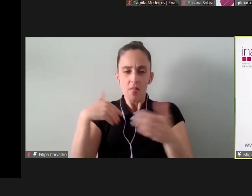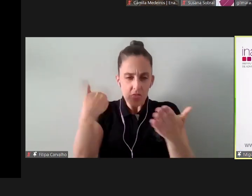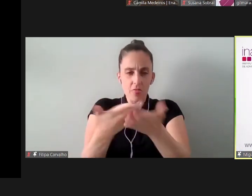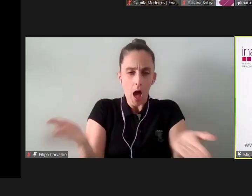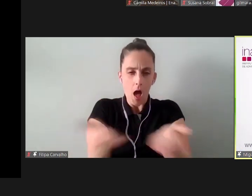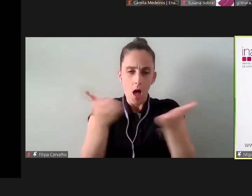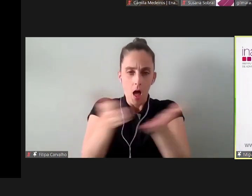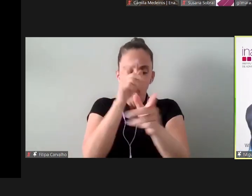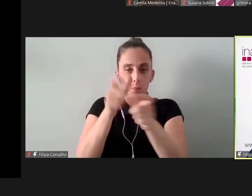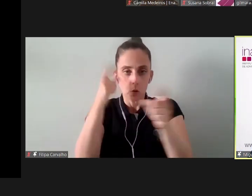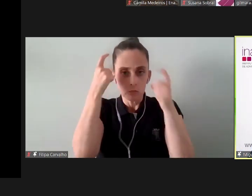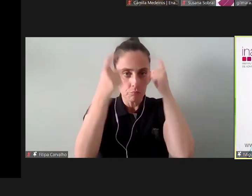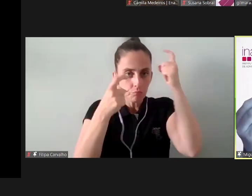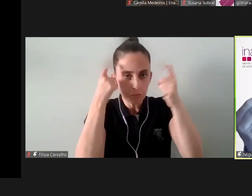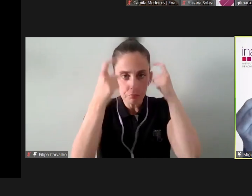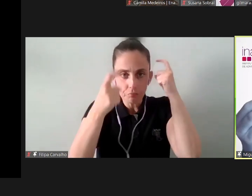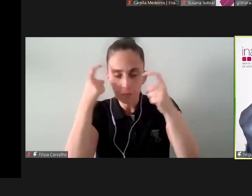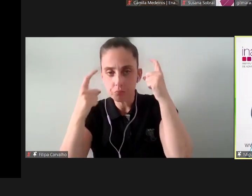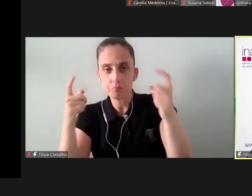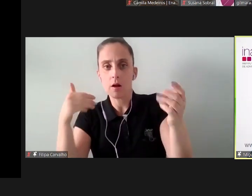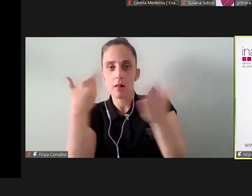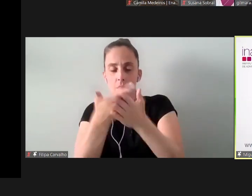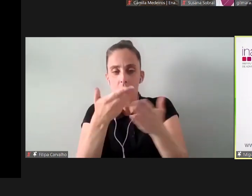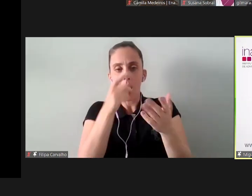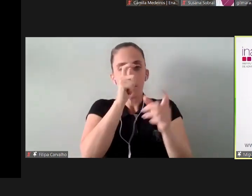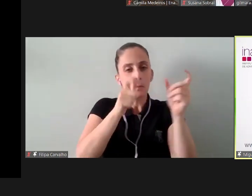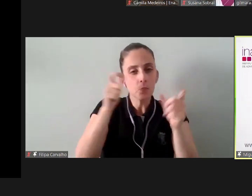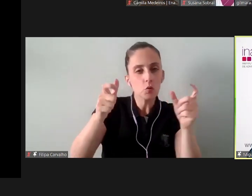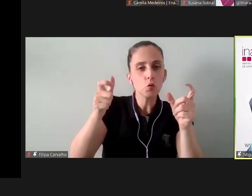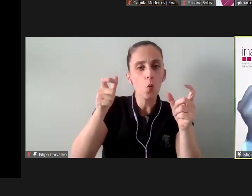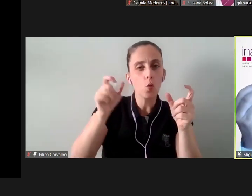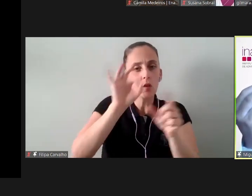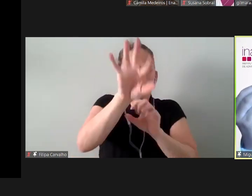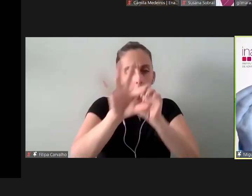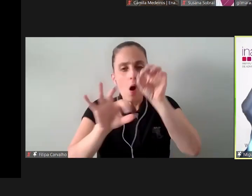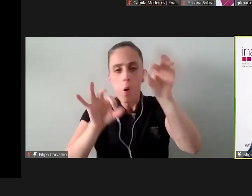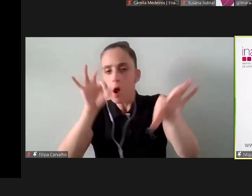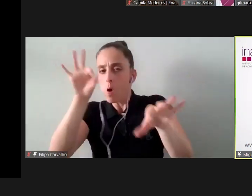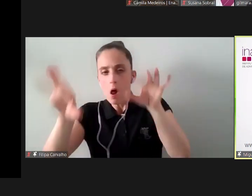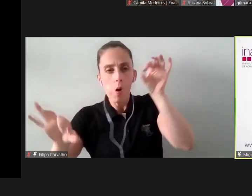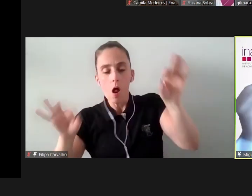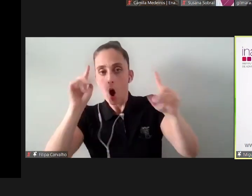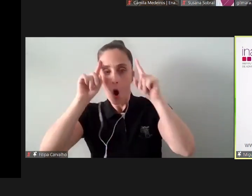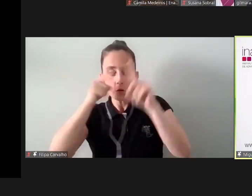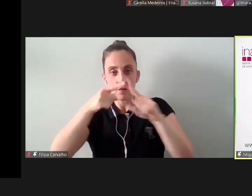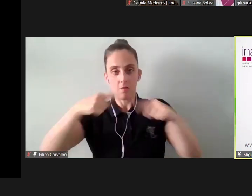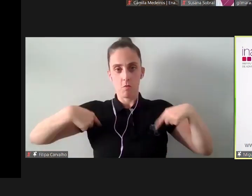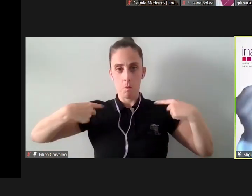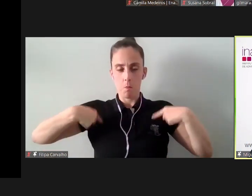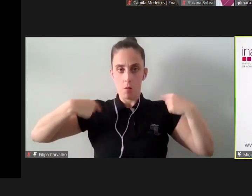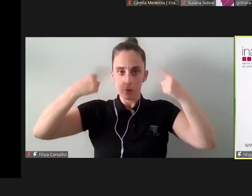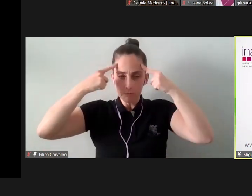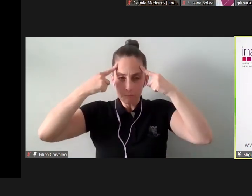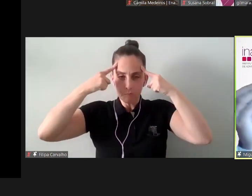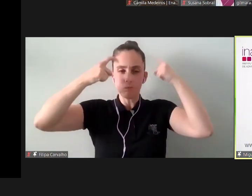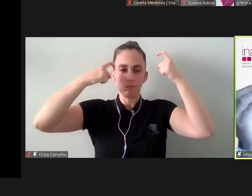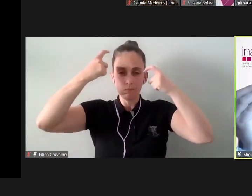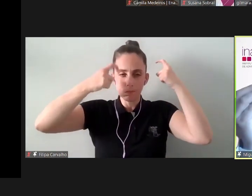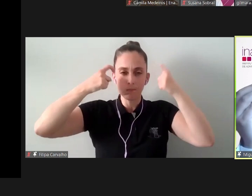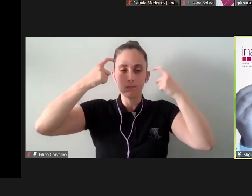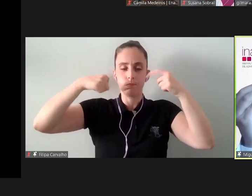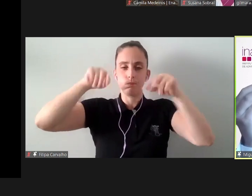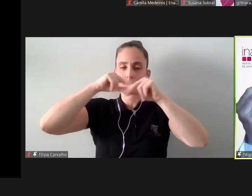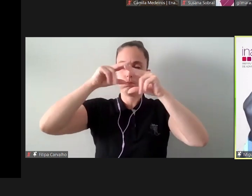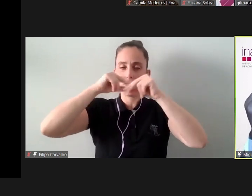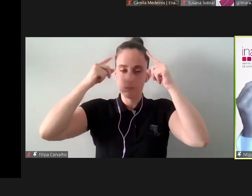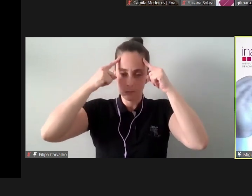conseguir dar as ferramentas para que as pessoas per si se atualizem. E o nosso desafio é estimular as ferramentas. O último desafio